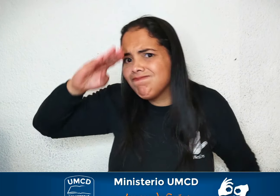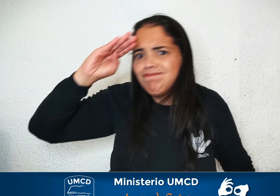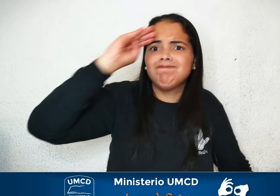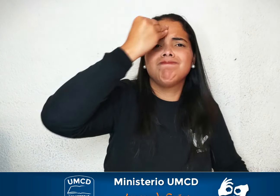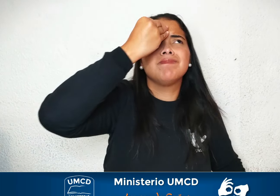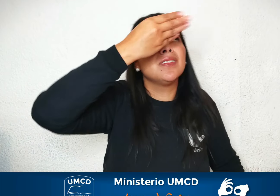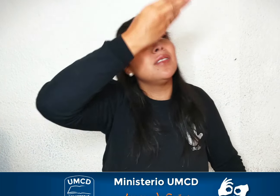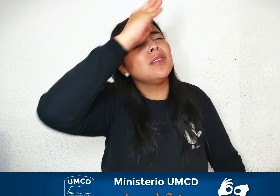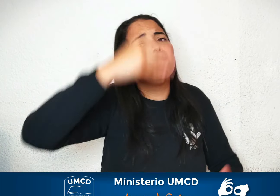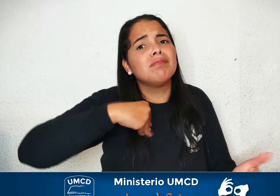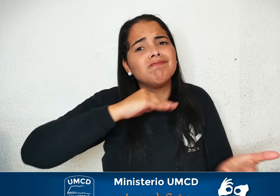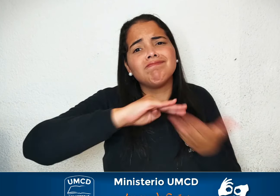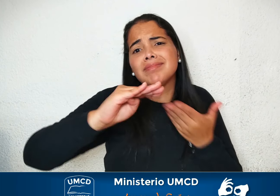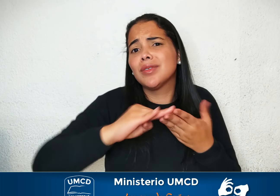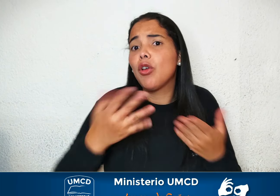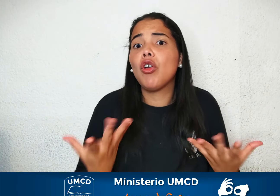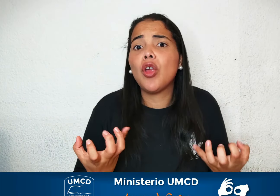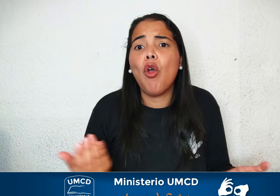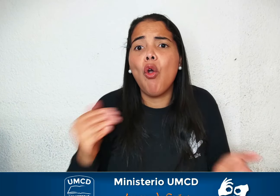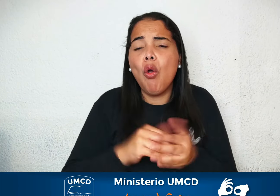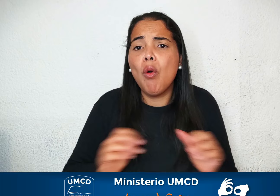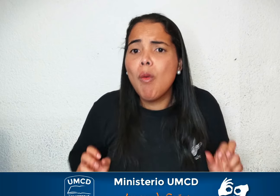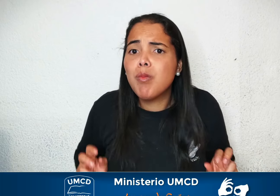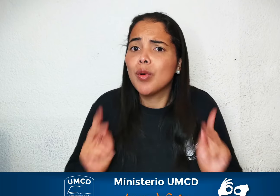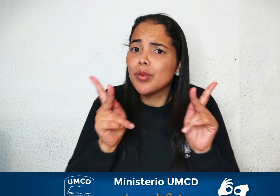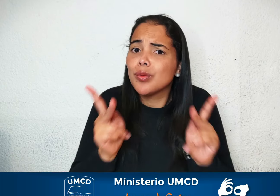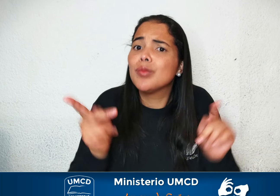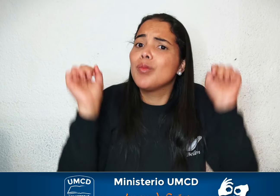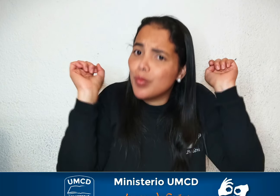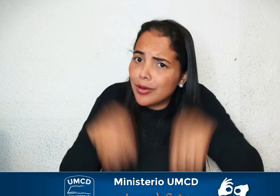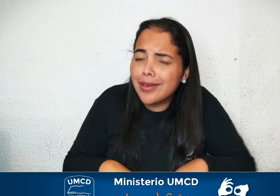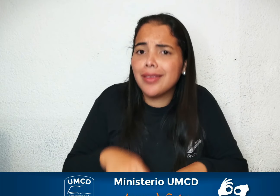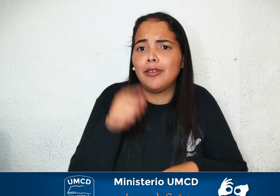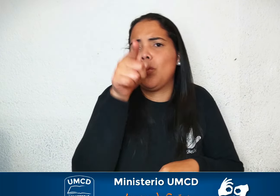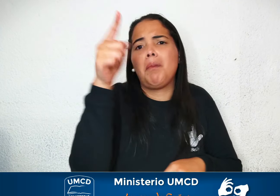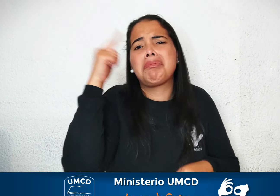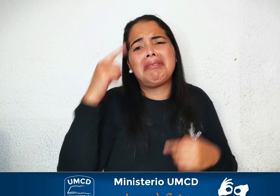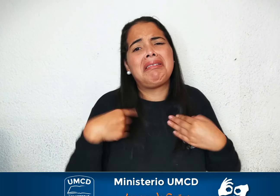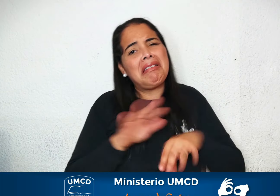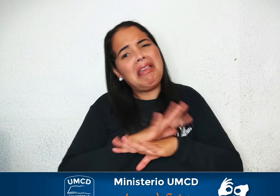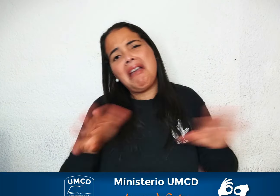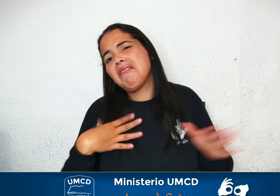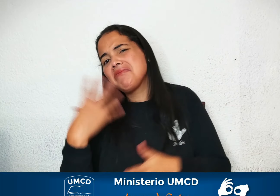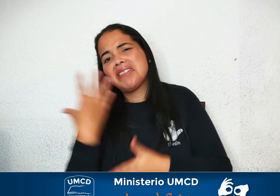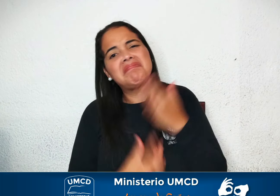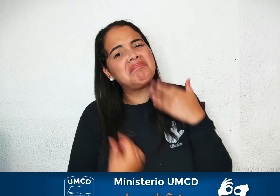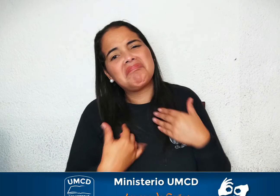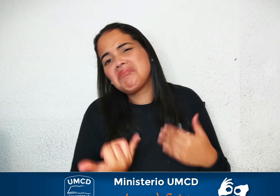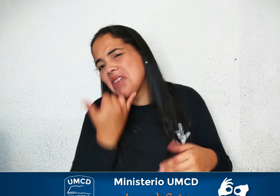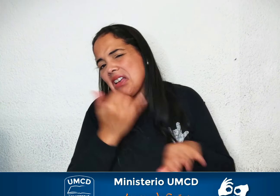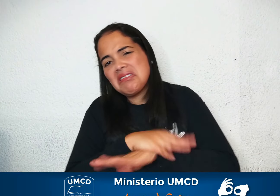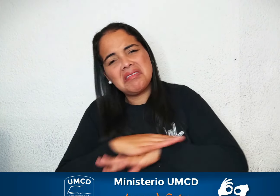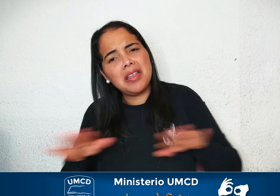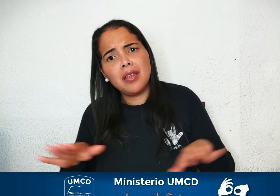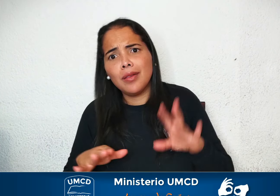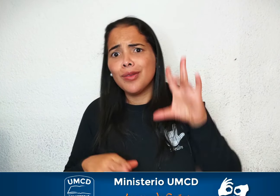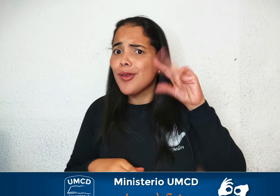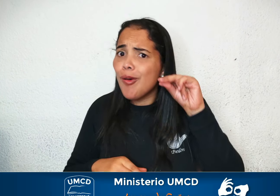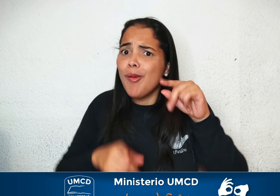y que Él nos ha permitido nuevamente restablecer nuestra relación con Él. En ese